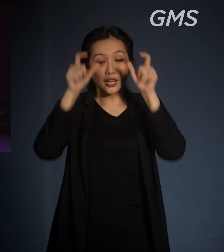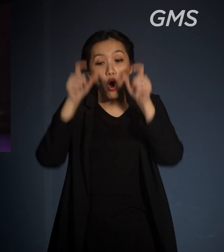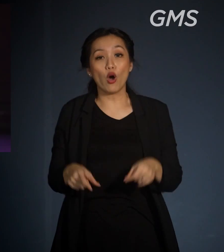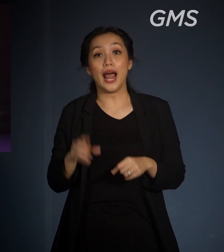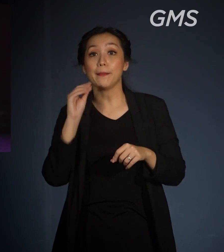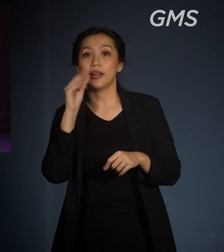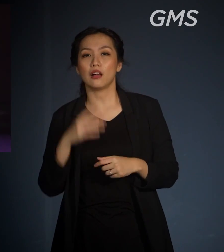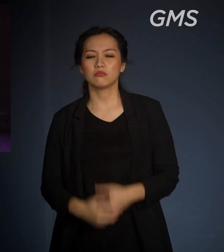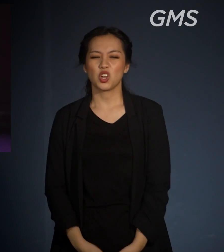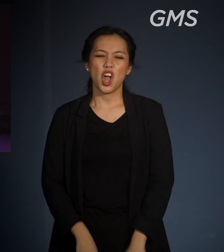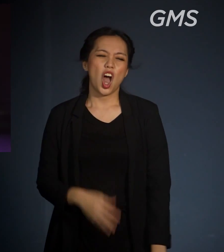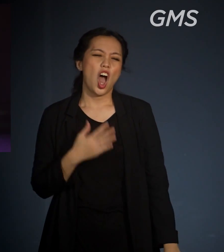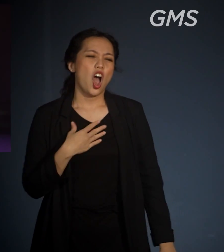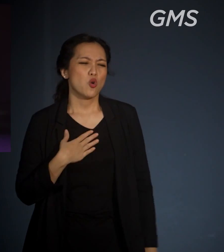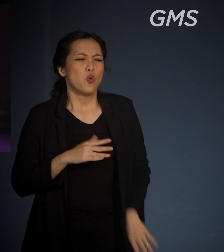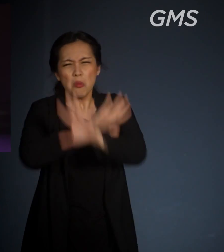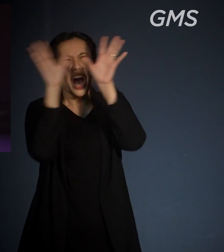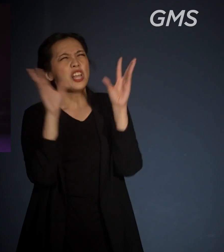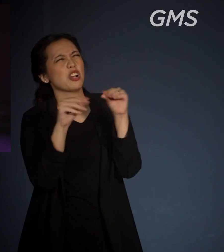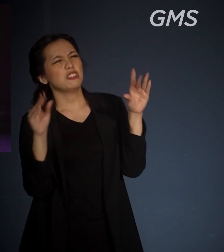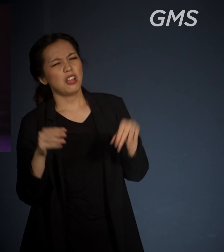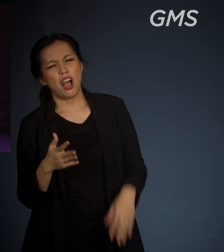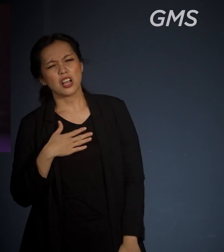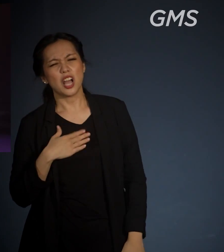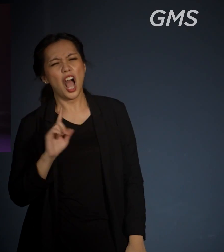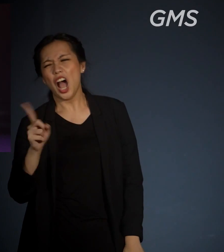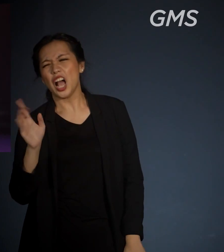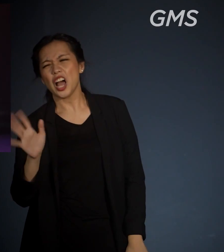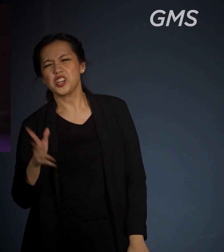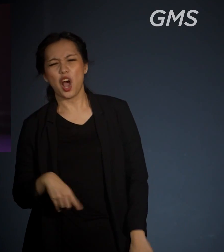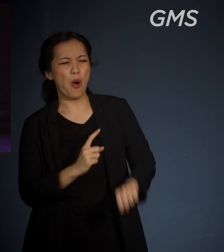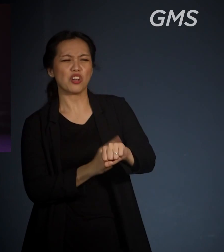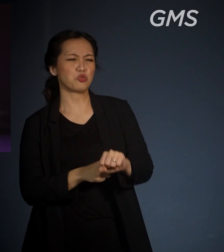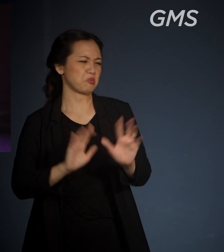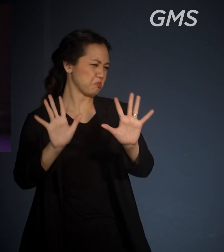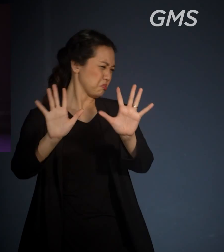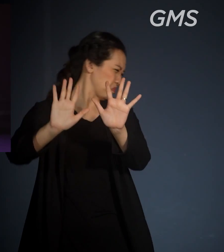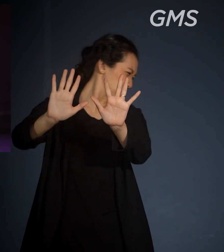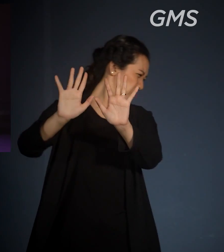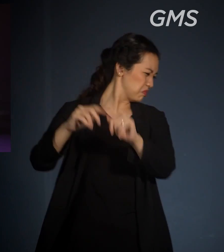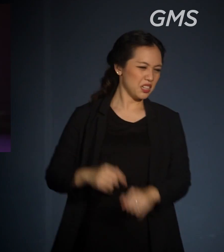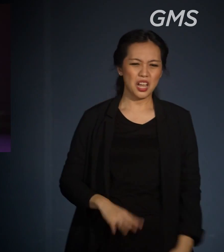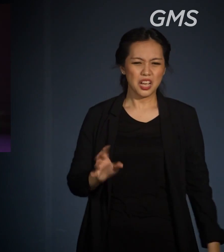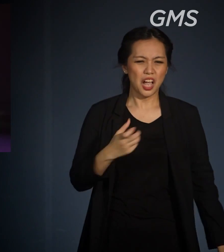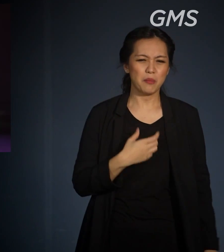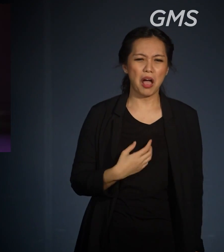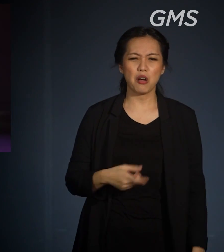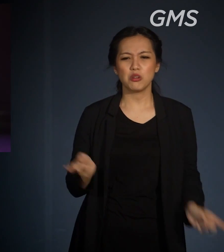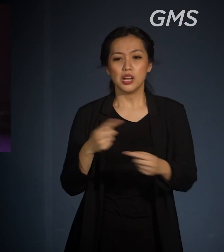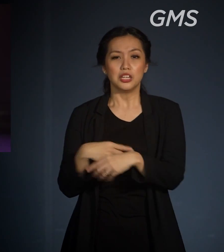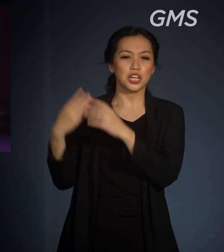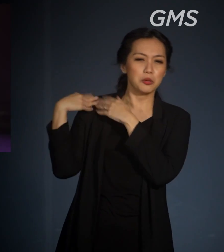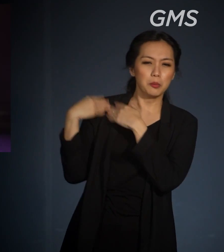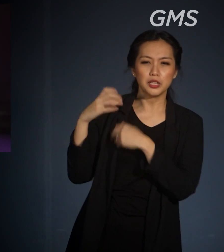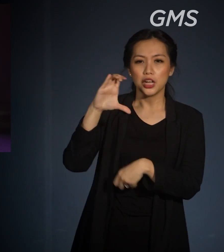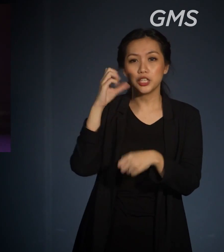aku jaga toko terus. Aku gak punya waktu untuk melayani, aku gak punya waktu untuk jadi pemimpin, jadi